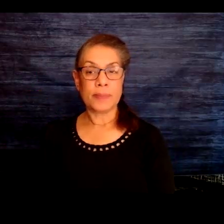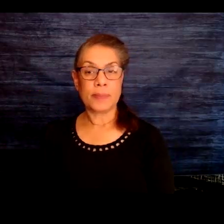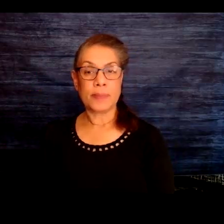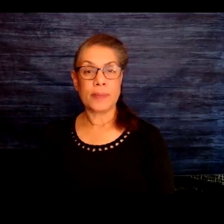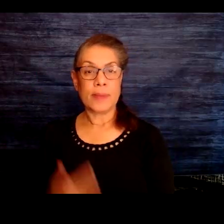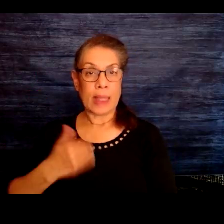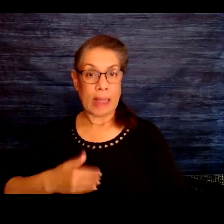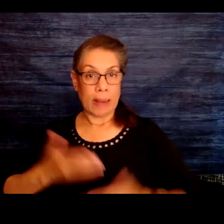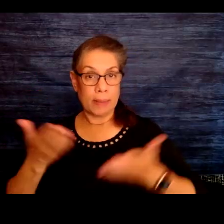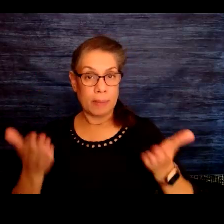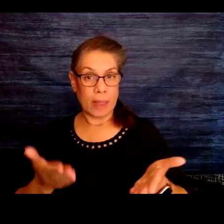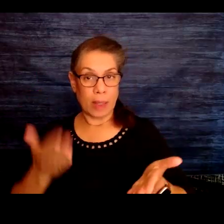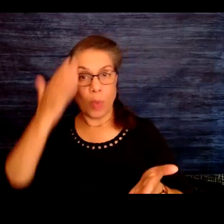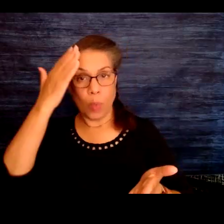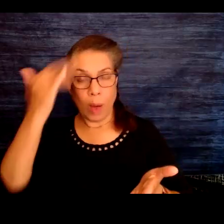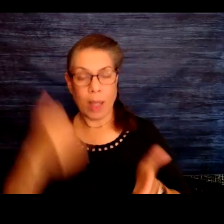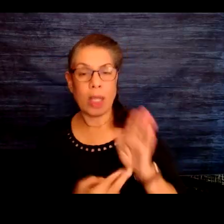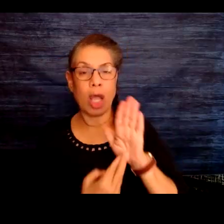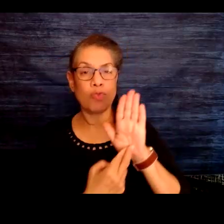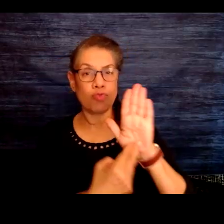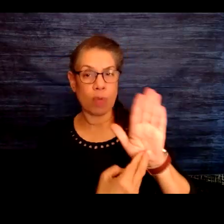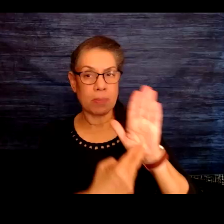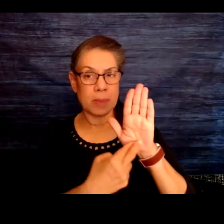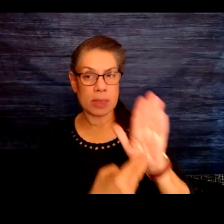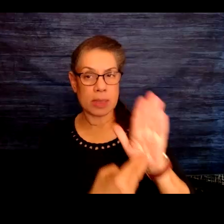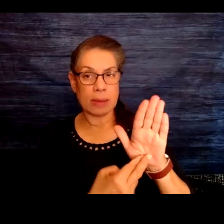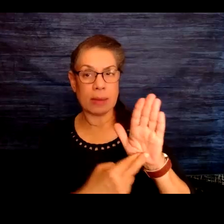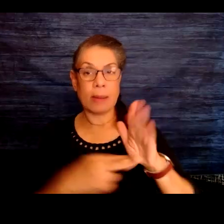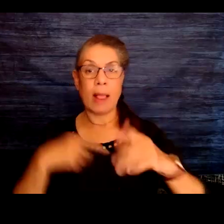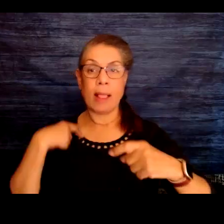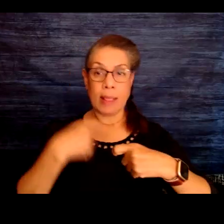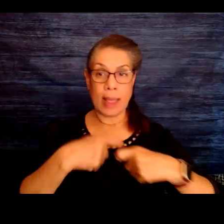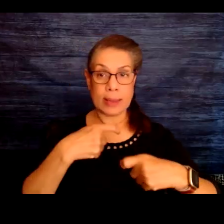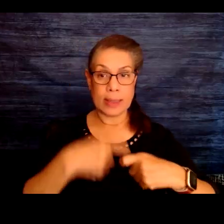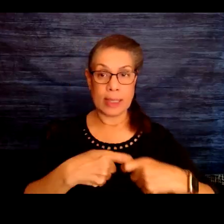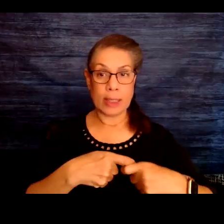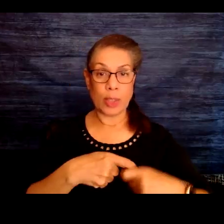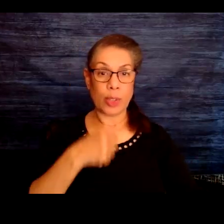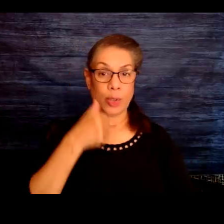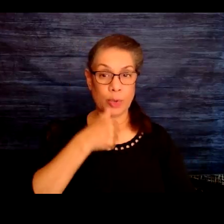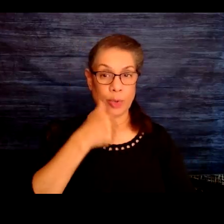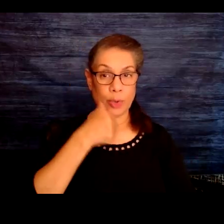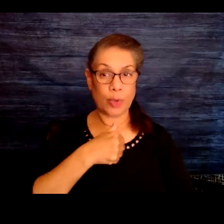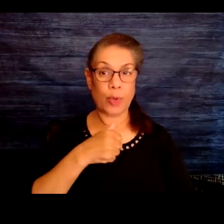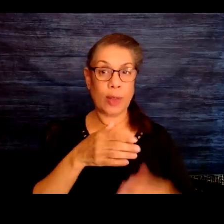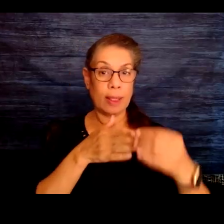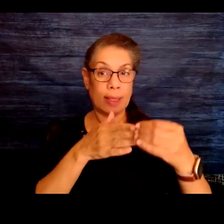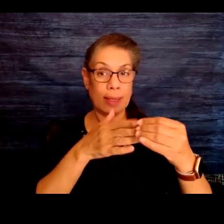I'm here because I represent Sociedad Latina as a youth leader